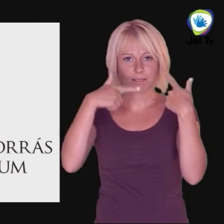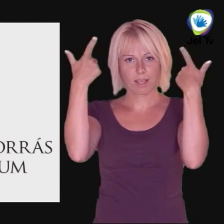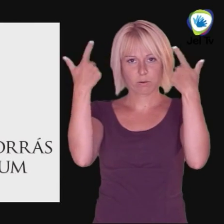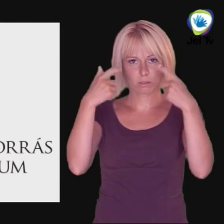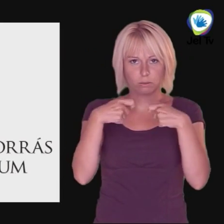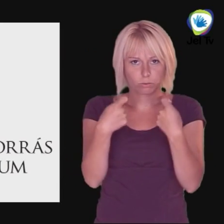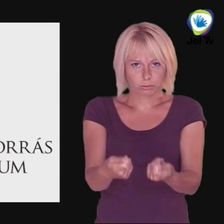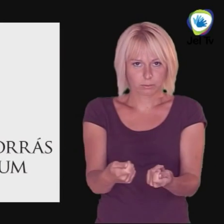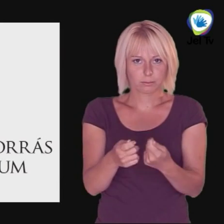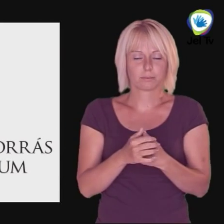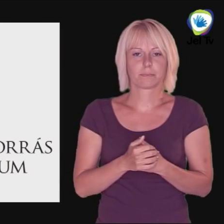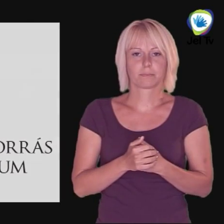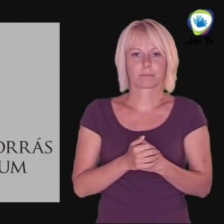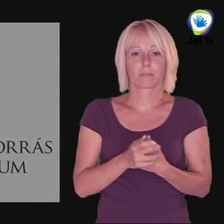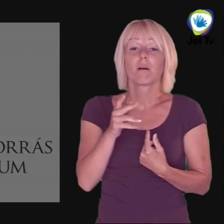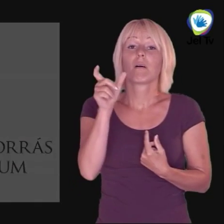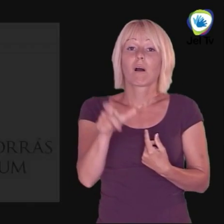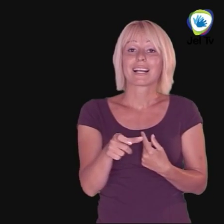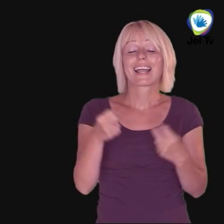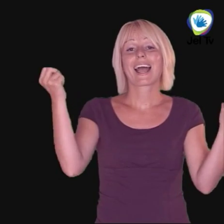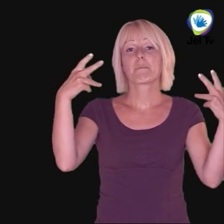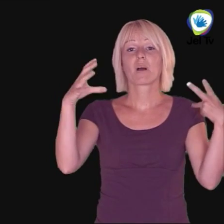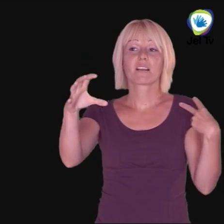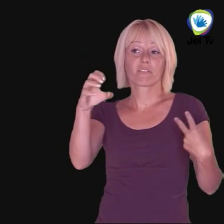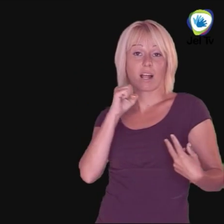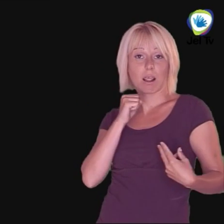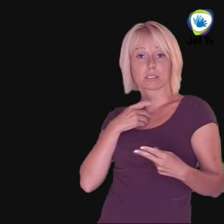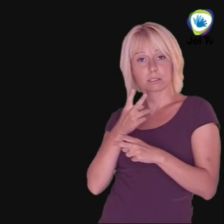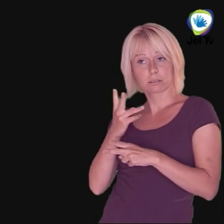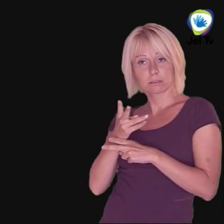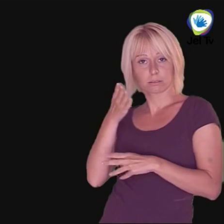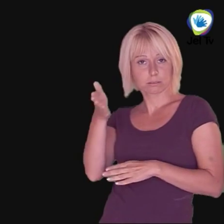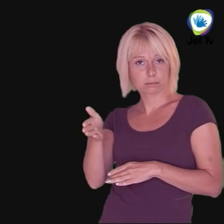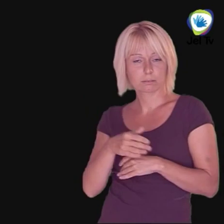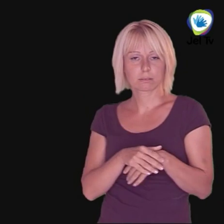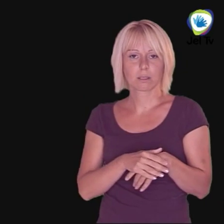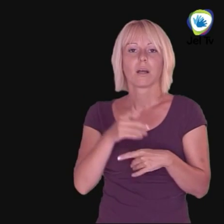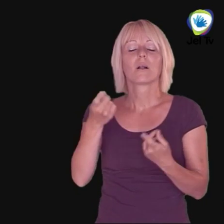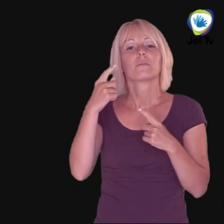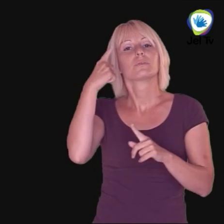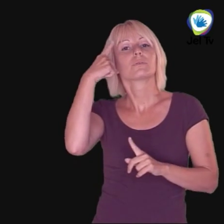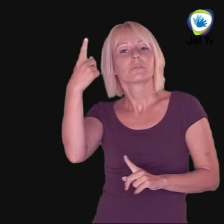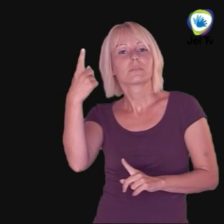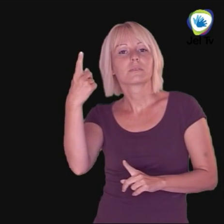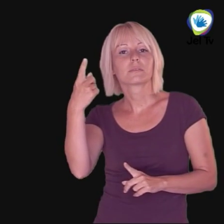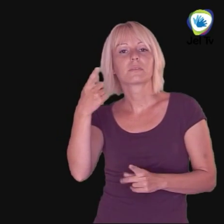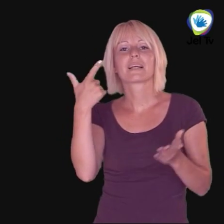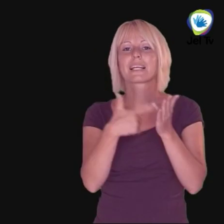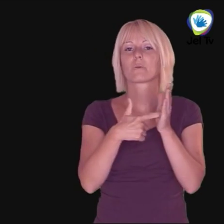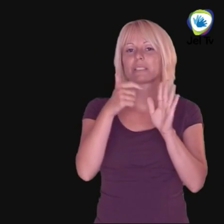tájékoztatott minket, aki e-mailben válaszolt kérdéseinkre. Tőle tudtuk meg, hogy 2011-től